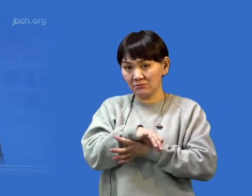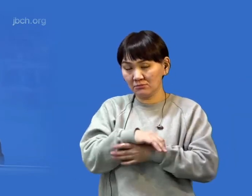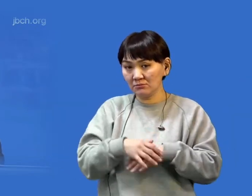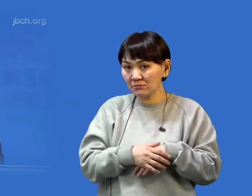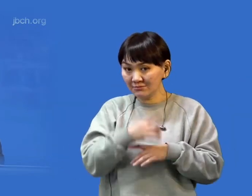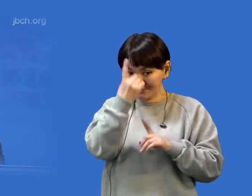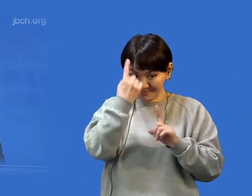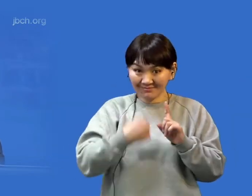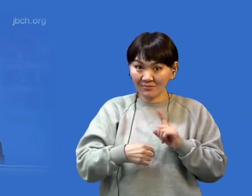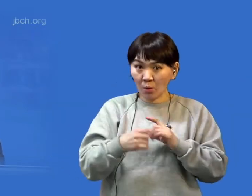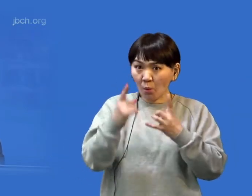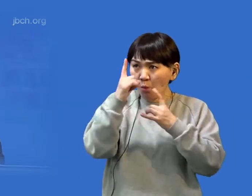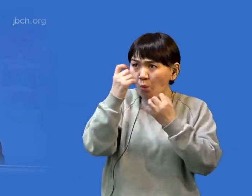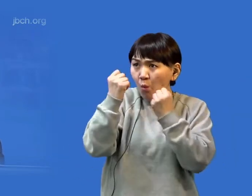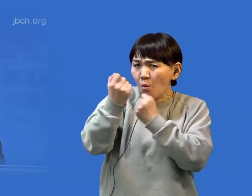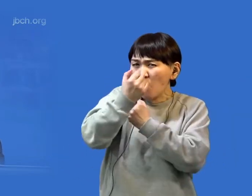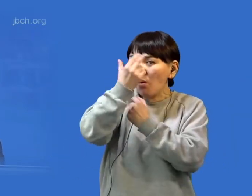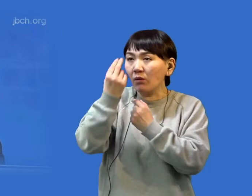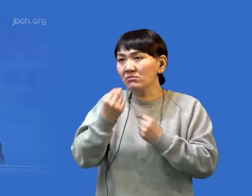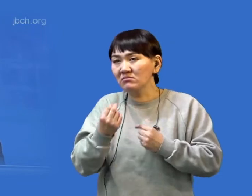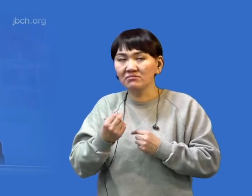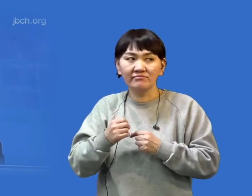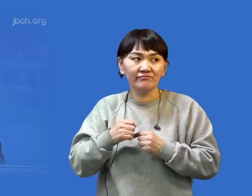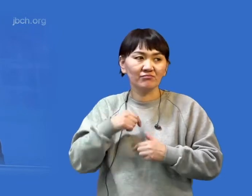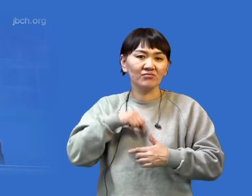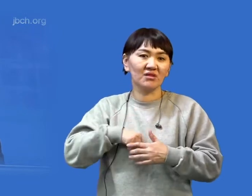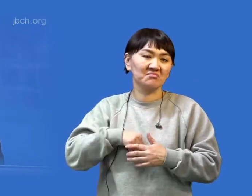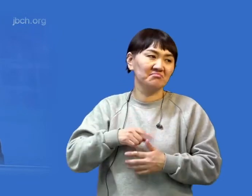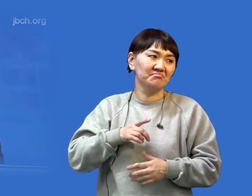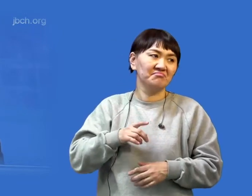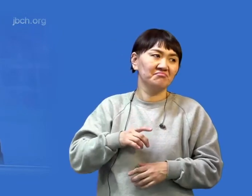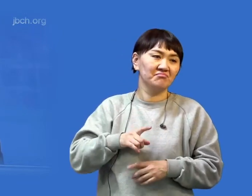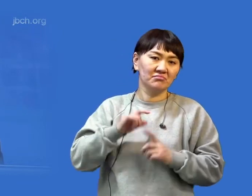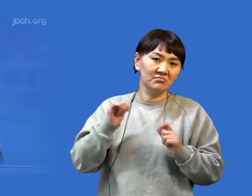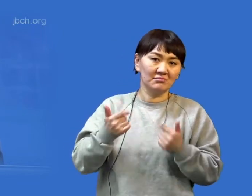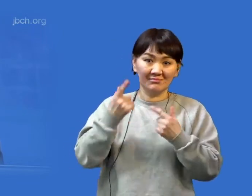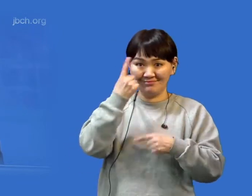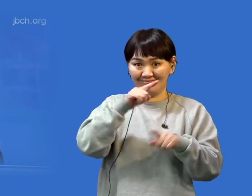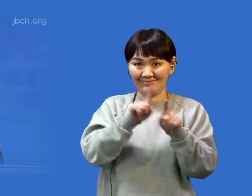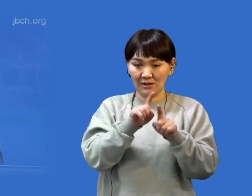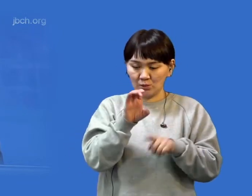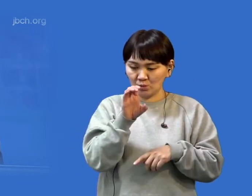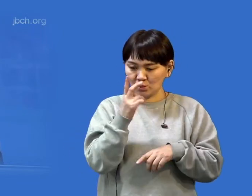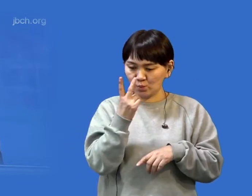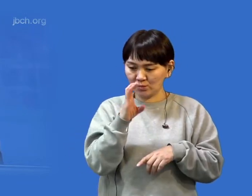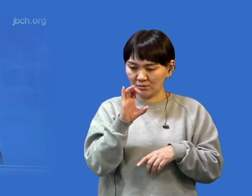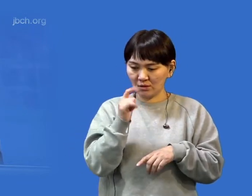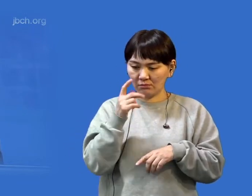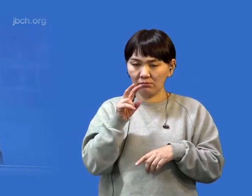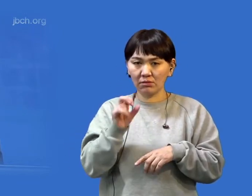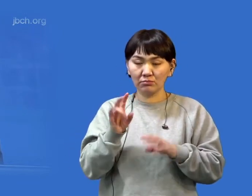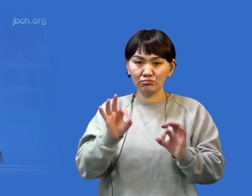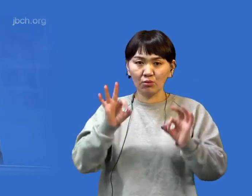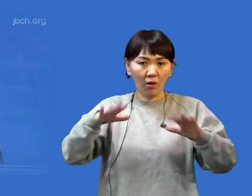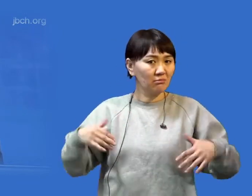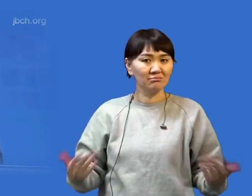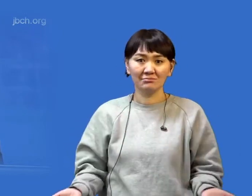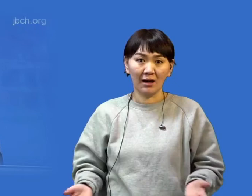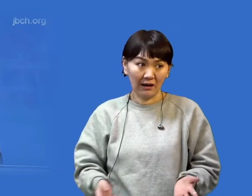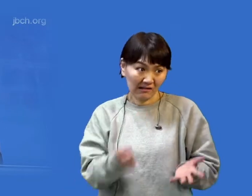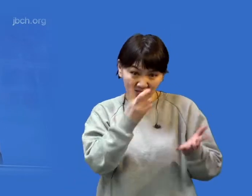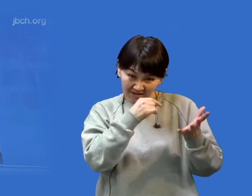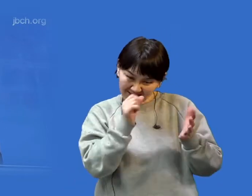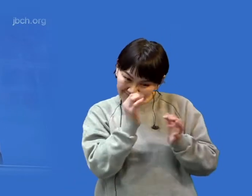Нэгдлэр тэр хүчийг үгүйсгдэг гэж. Мэ сүсэглэг амьдрал байхгүй. Чи тэднээс хол